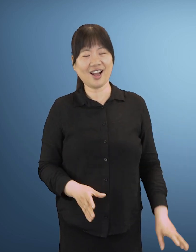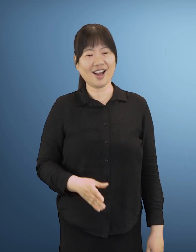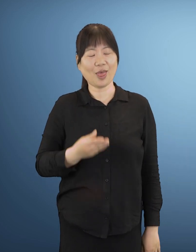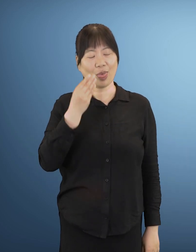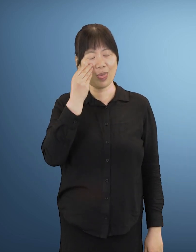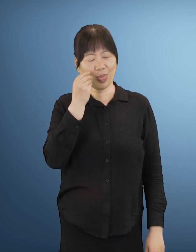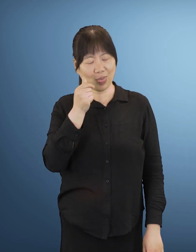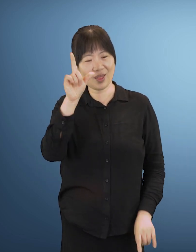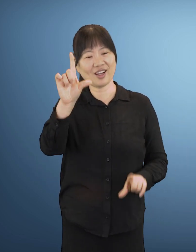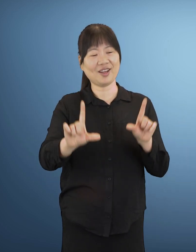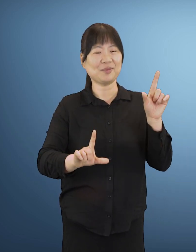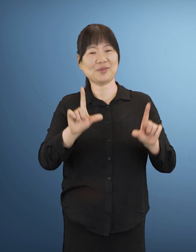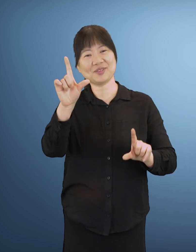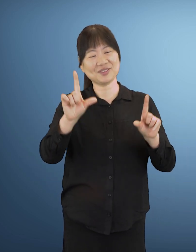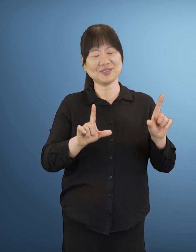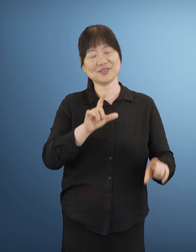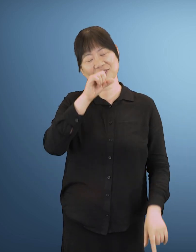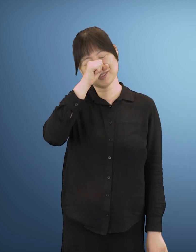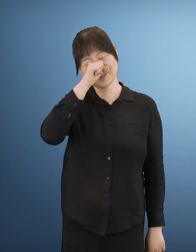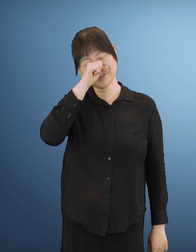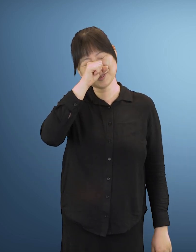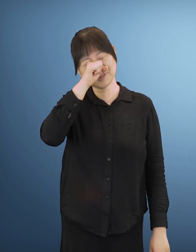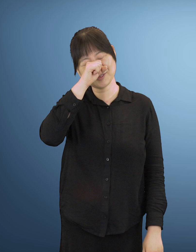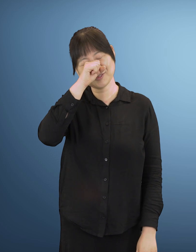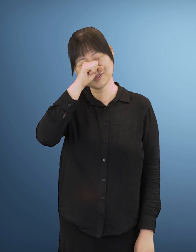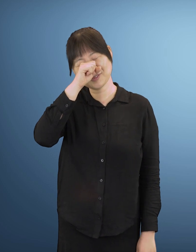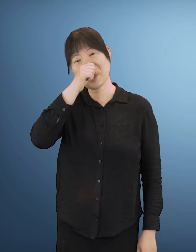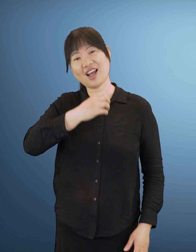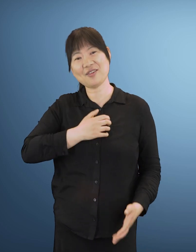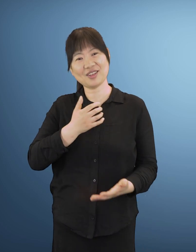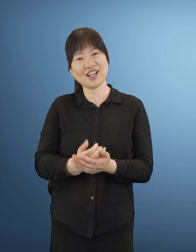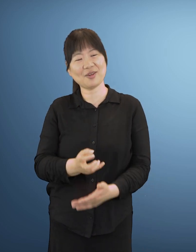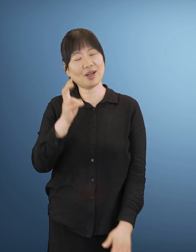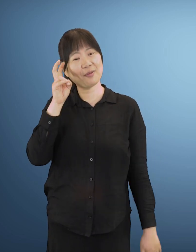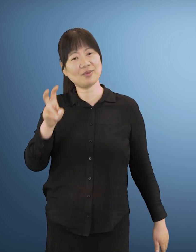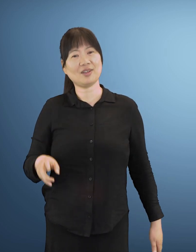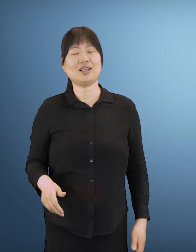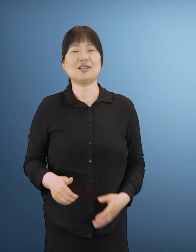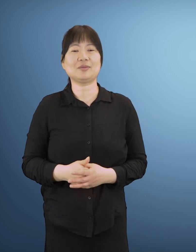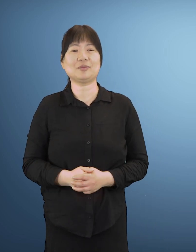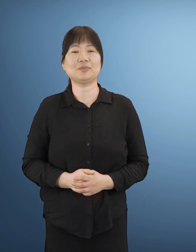정겨운 풍경이 참 감개무량했을 게고,